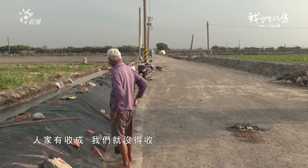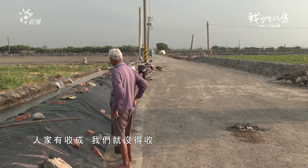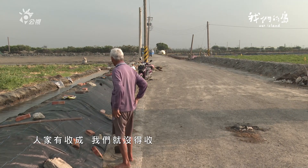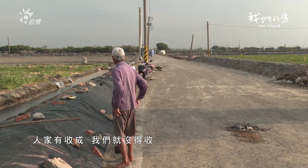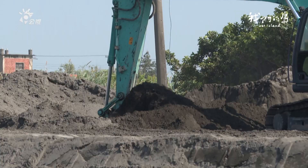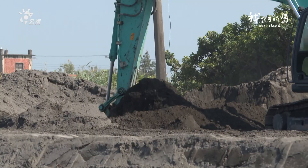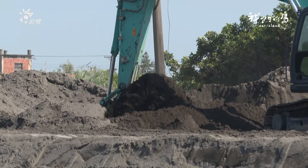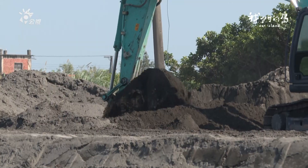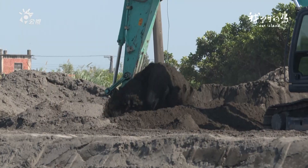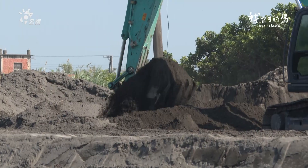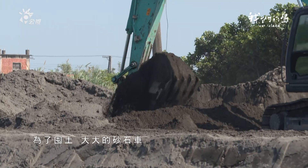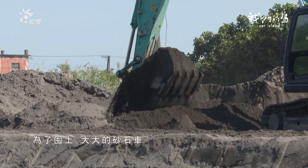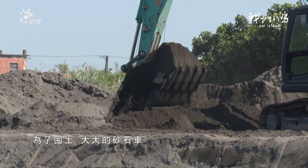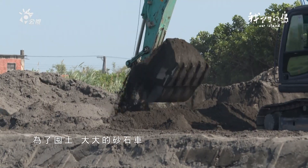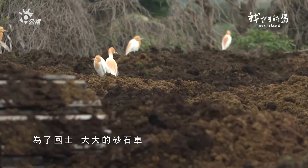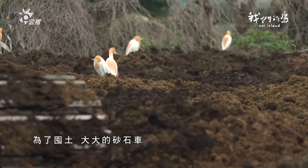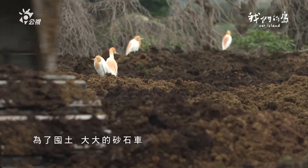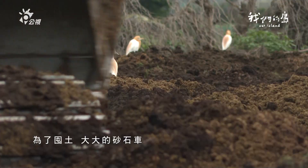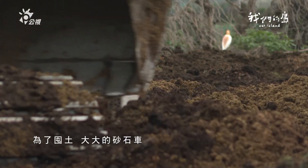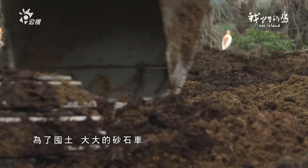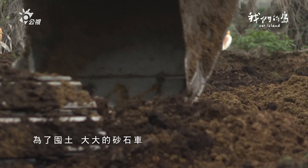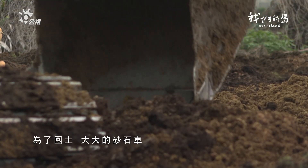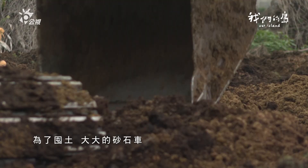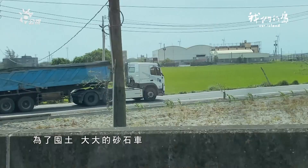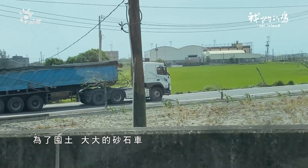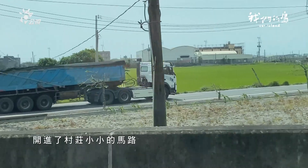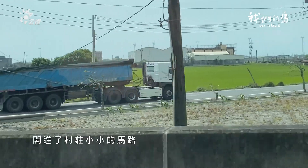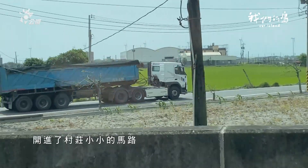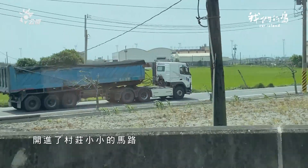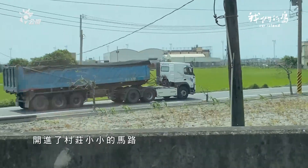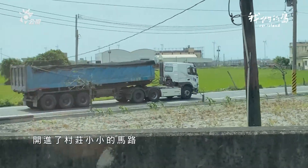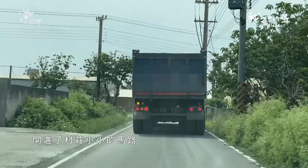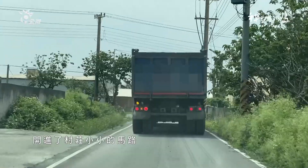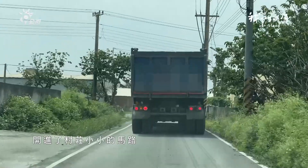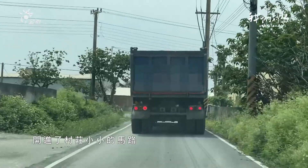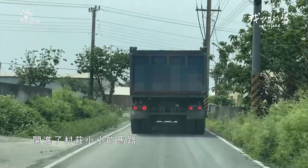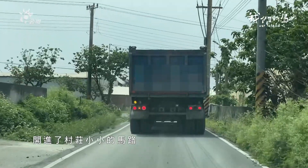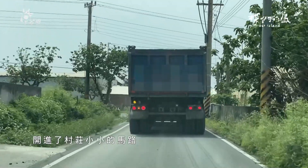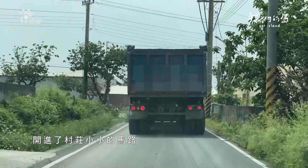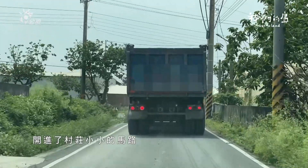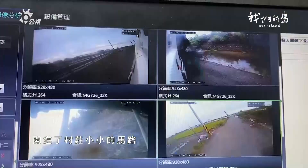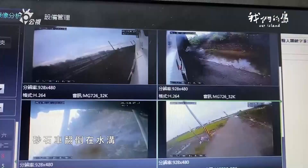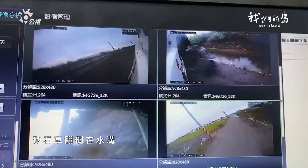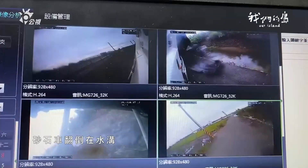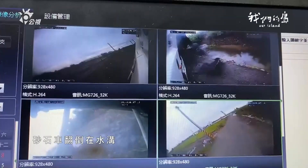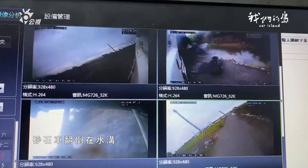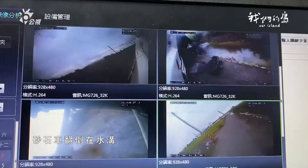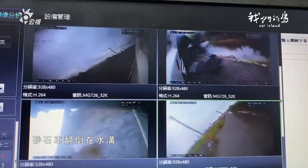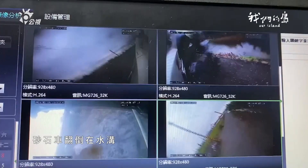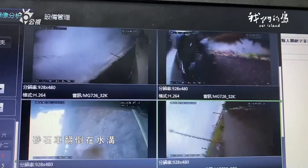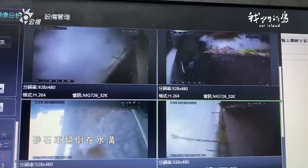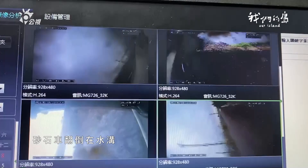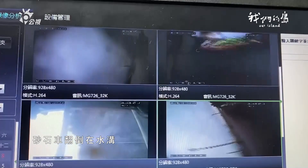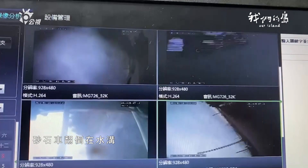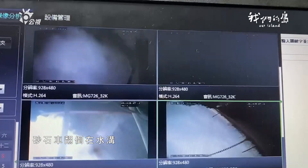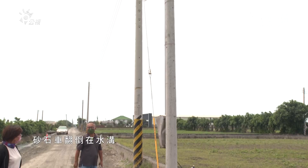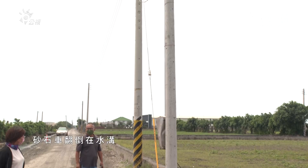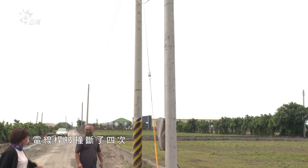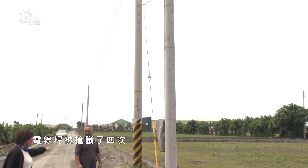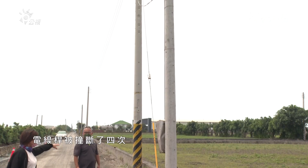啊。 为了囤土，大大的砂石车开进了村庄小小的马路，砂石车翻倒在水沟，电线杆